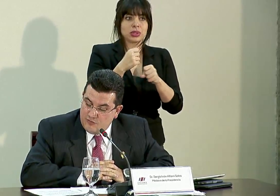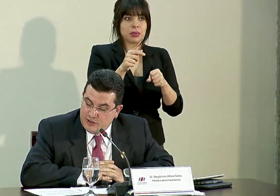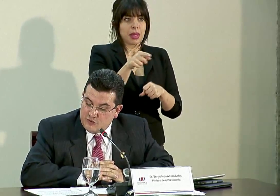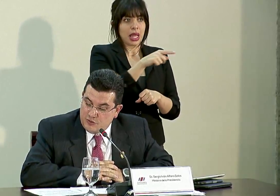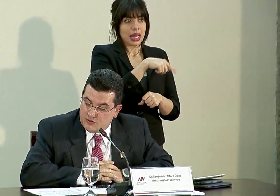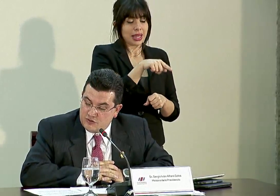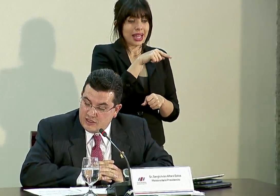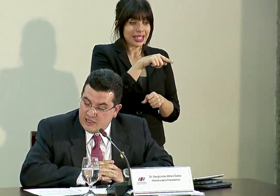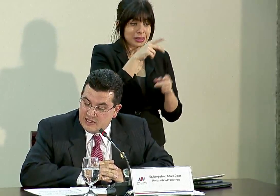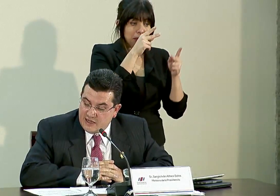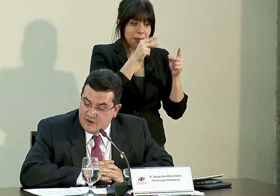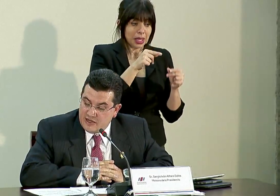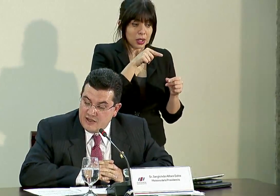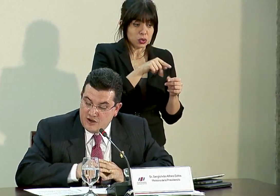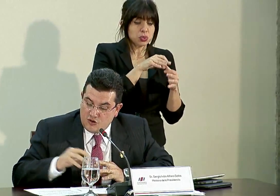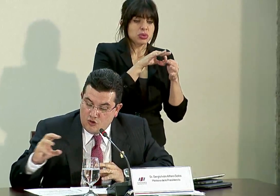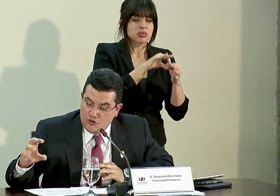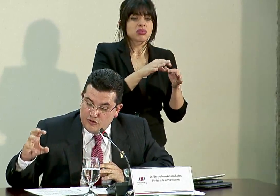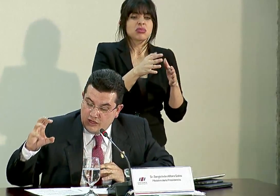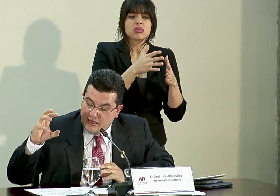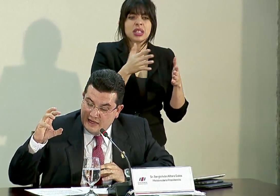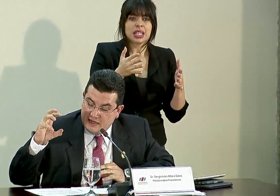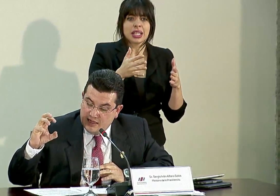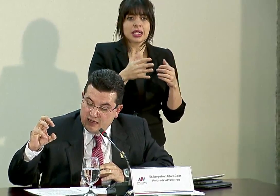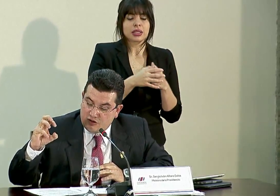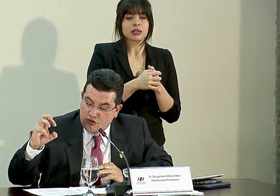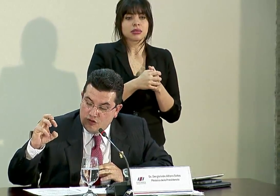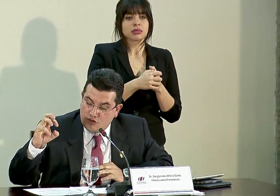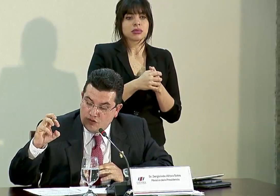y son presupuestos que tienen que ver con